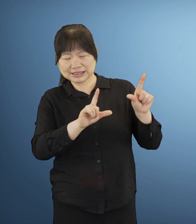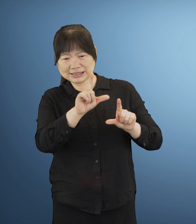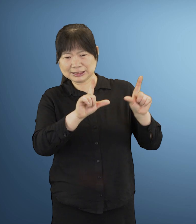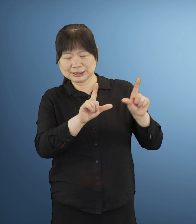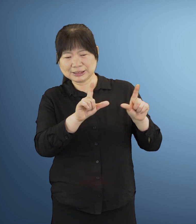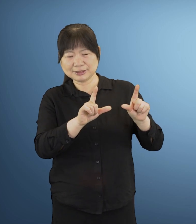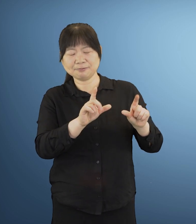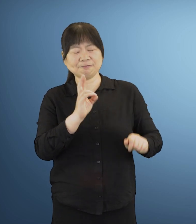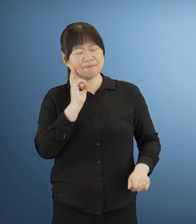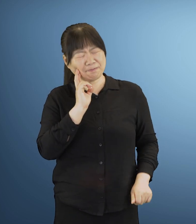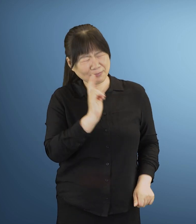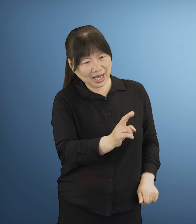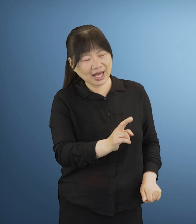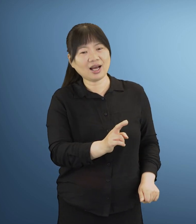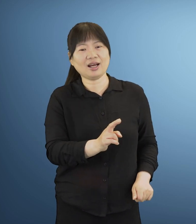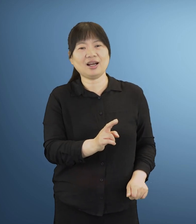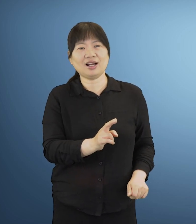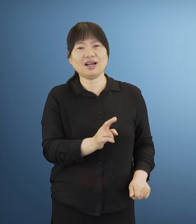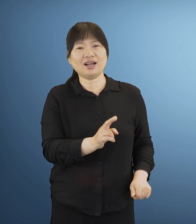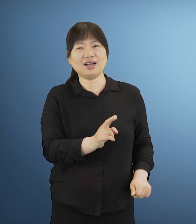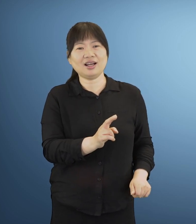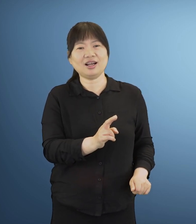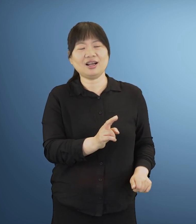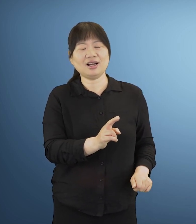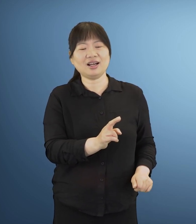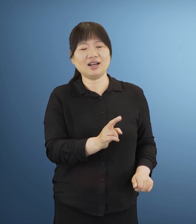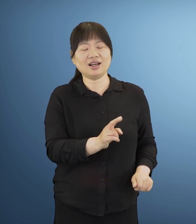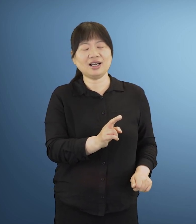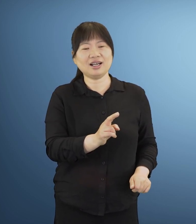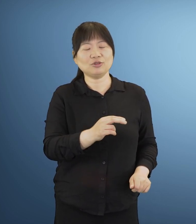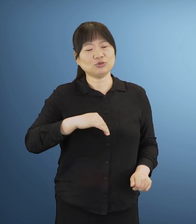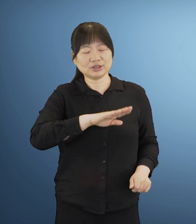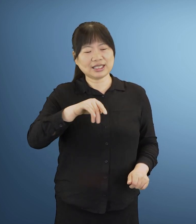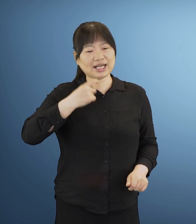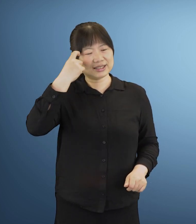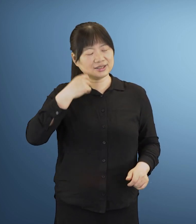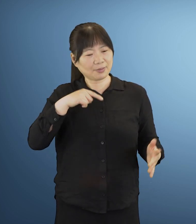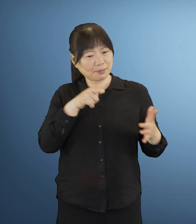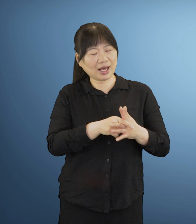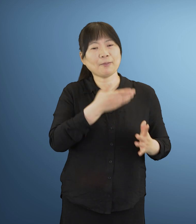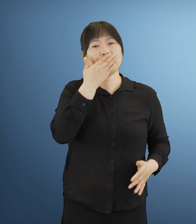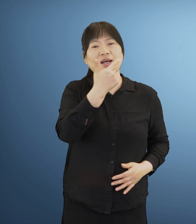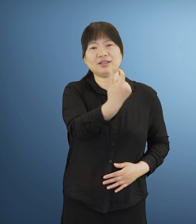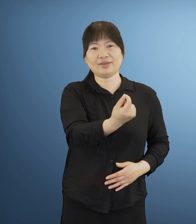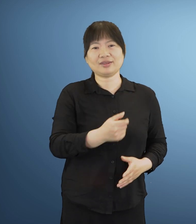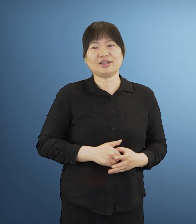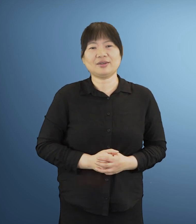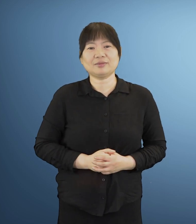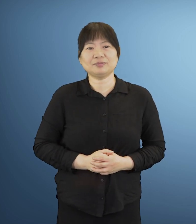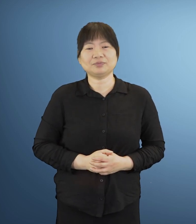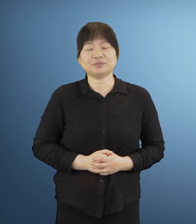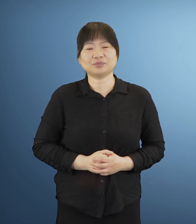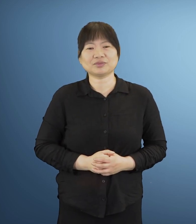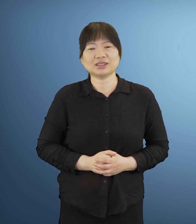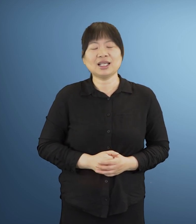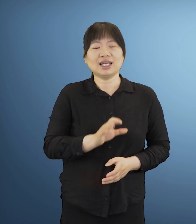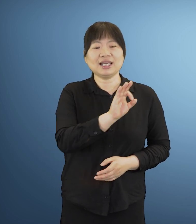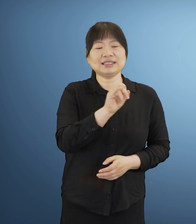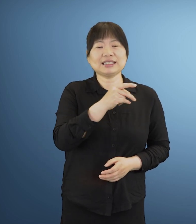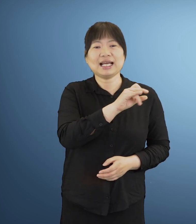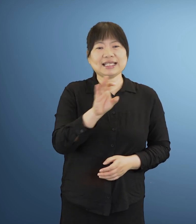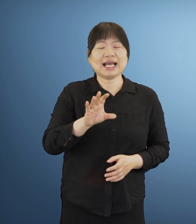극악한 상태였는지를 문예적으로 표현을 했어요. 그리고 이제 너희들에게 얘기한다.